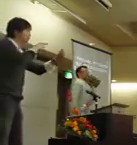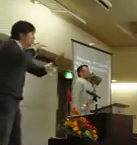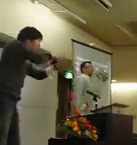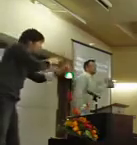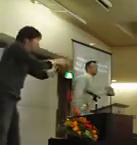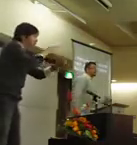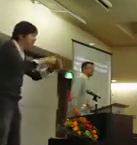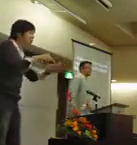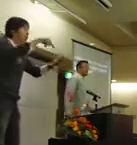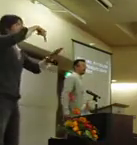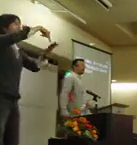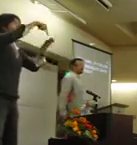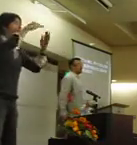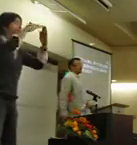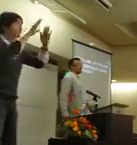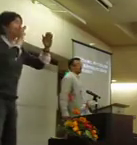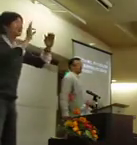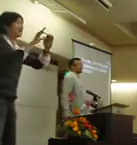しもホームレスも